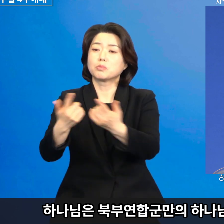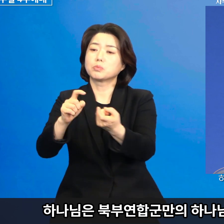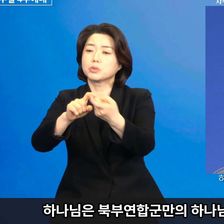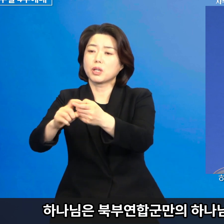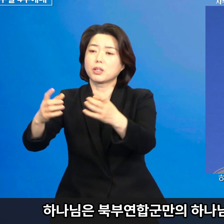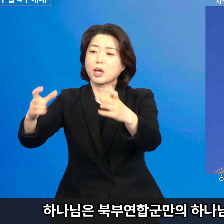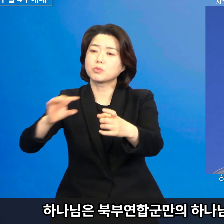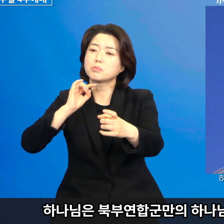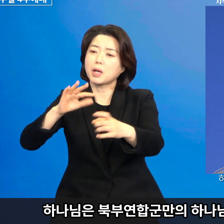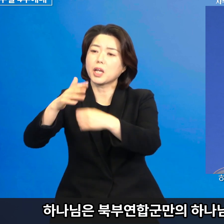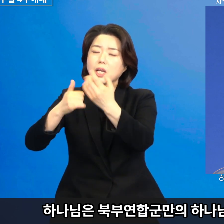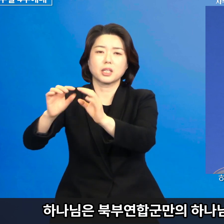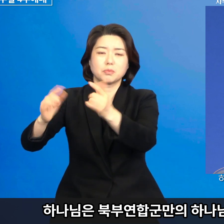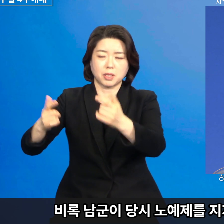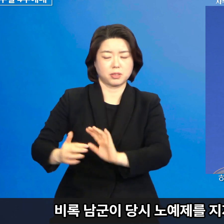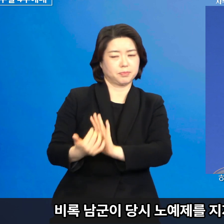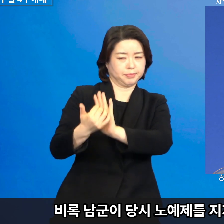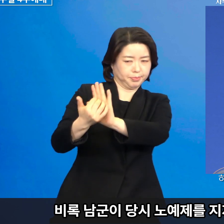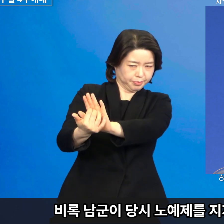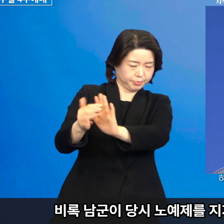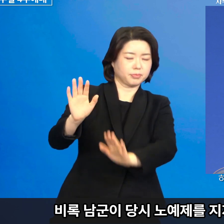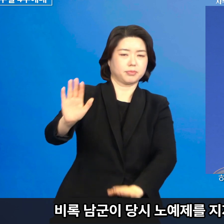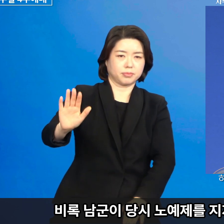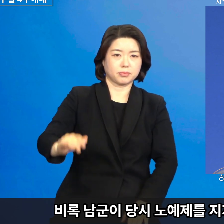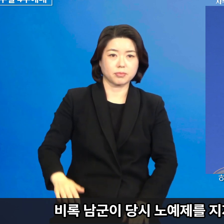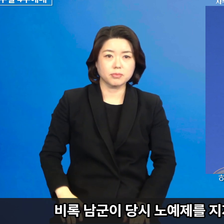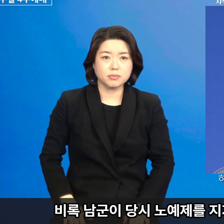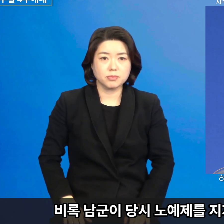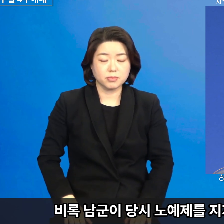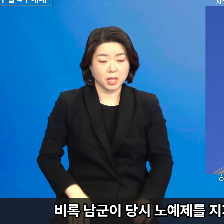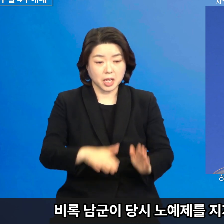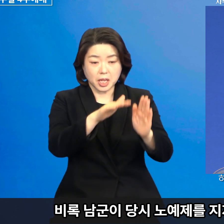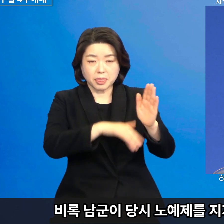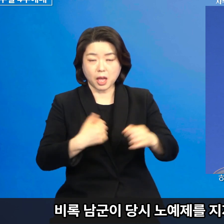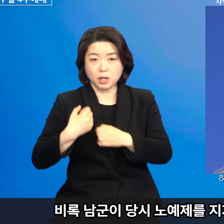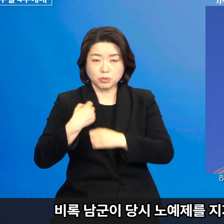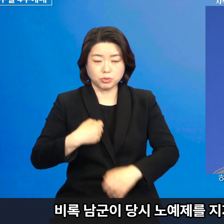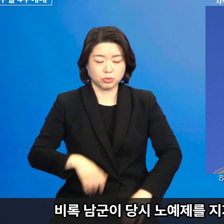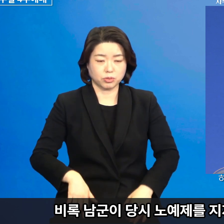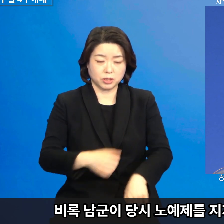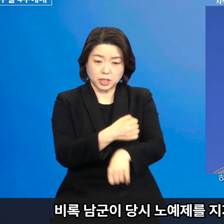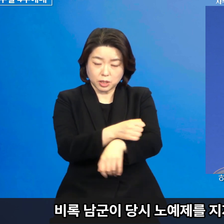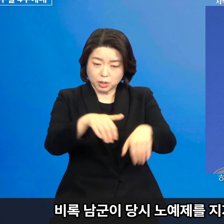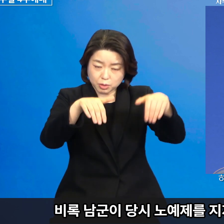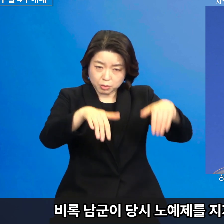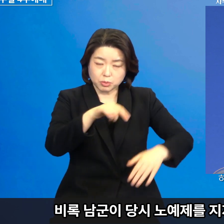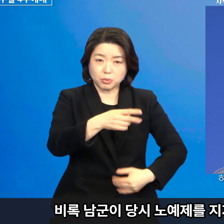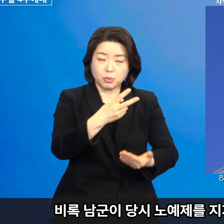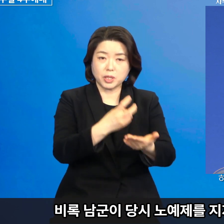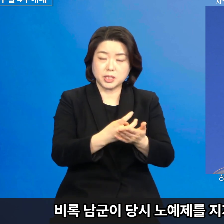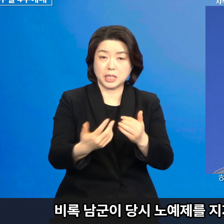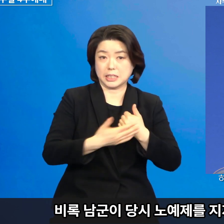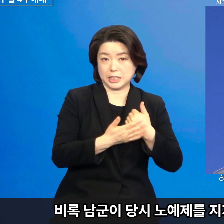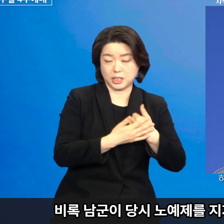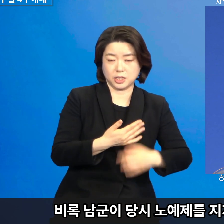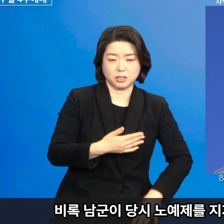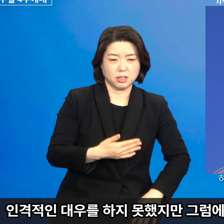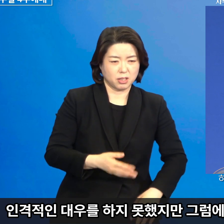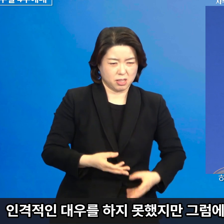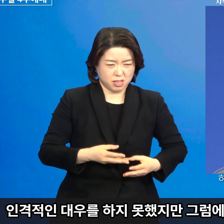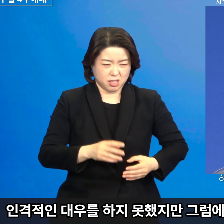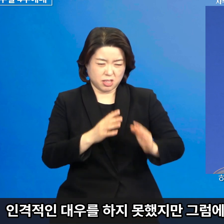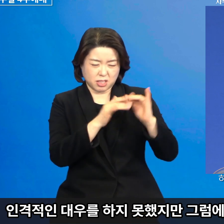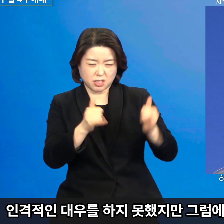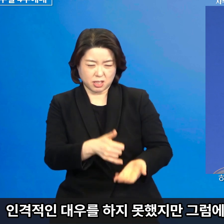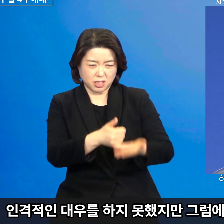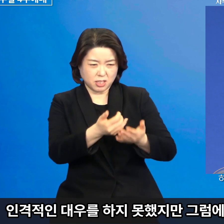아닙니다 라고 거절하면서, 비록 남군이 당시에 노예제를 지지하면서 인간을 파멸시키고 어떤